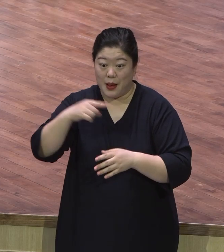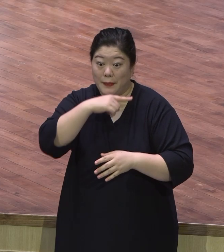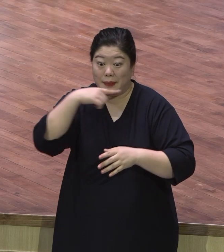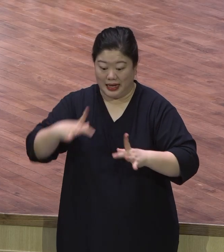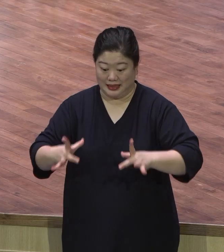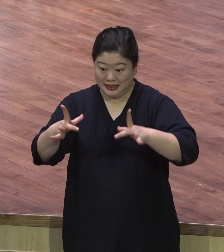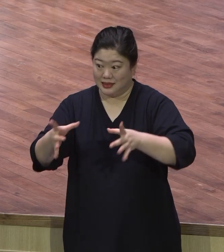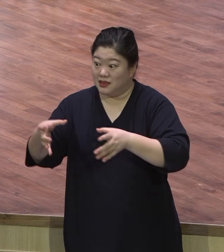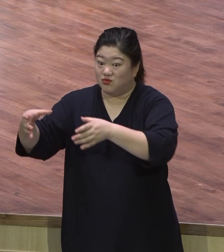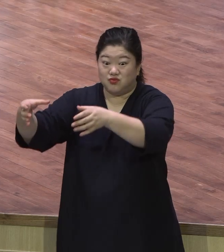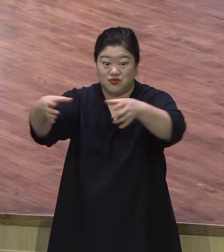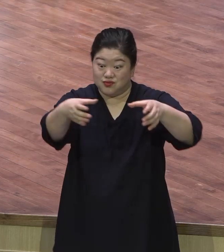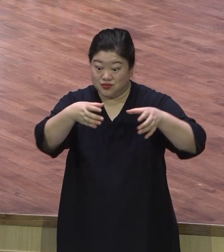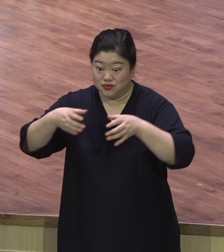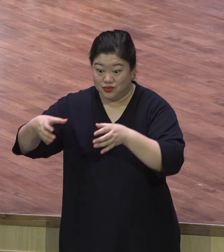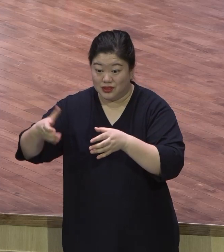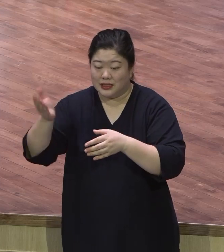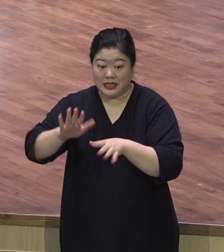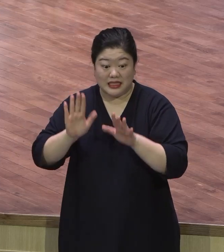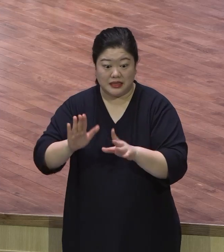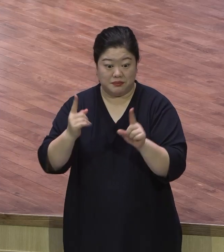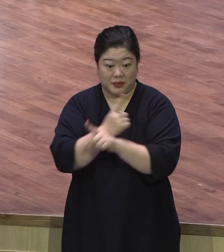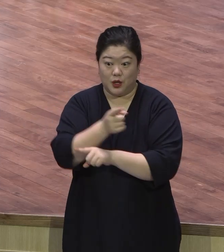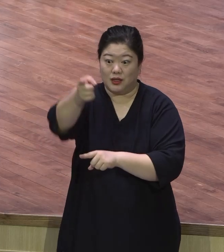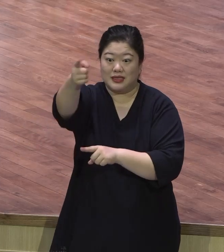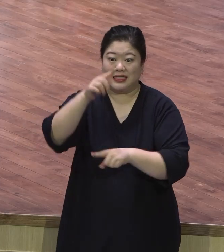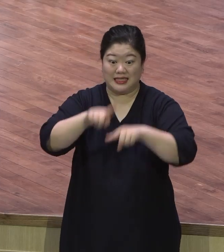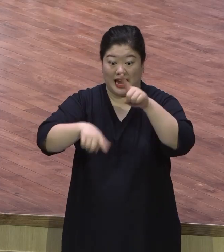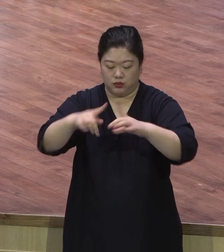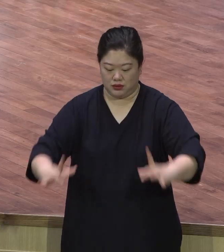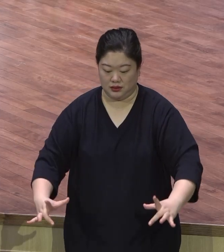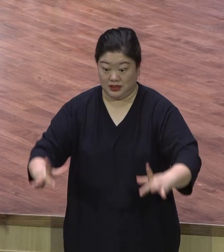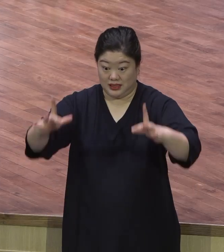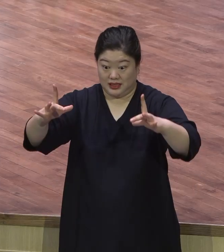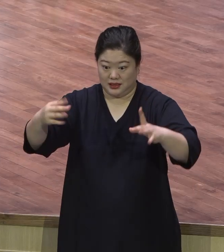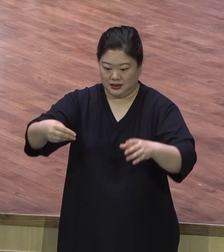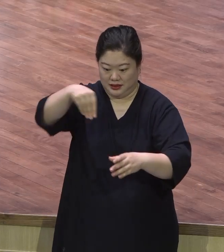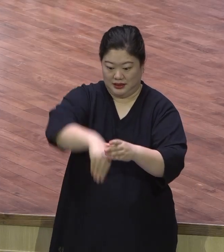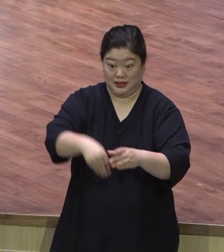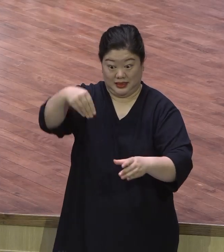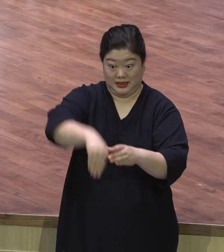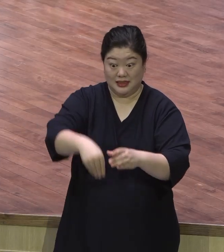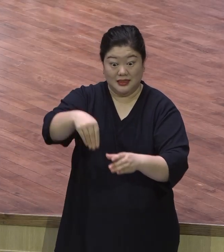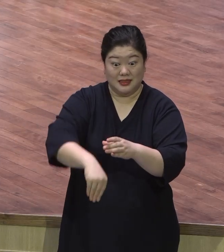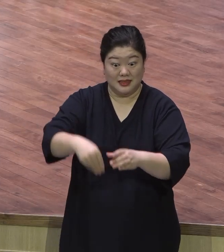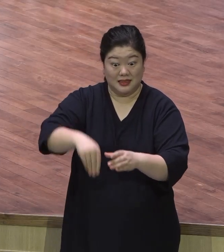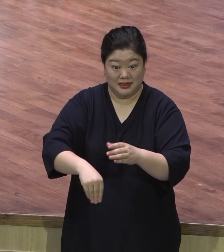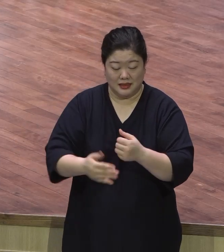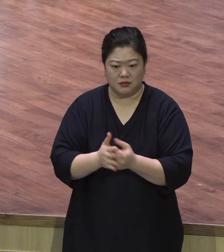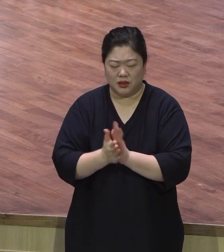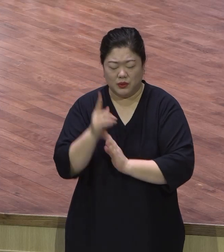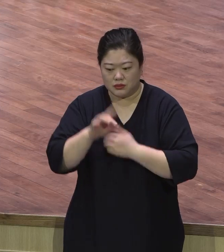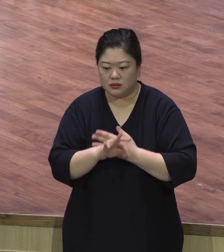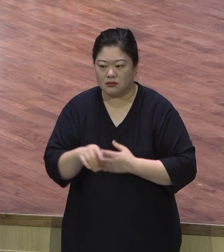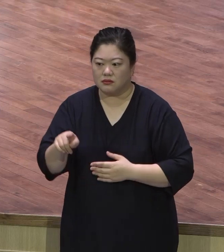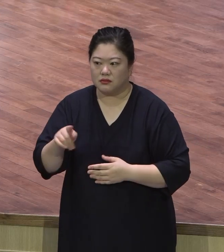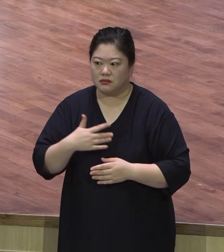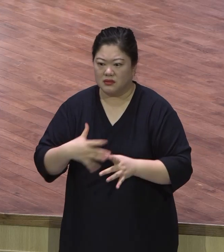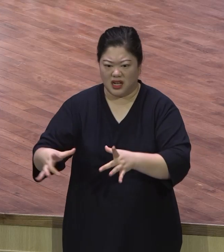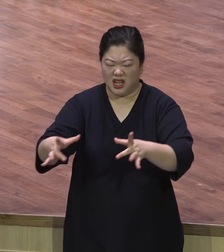예배 끝나고 나서 딱 그랬어요. 예배 끝나고 헌금 들고 보낸 거만 가지고 기도가 끝냈어요.